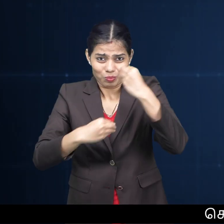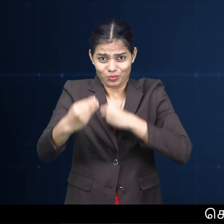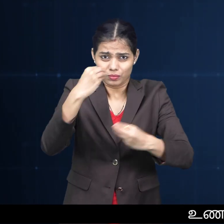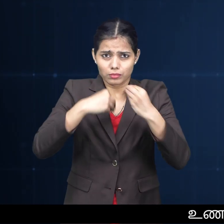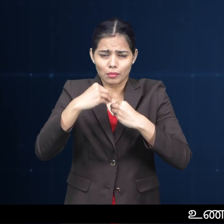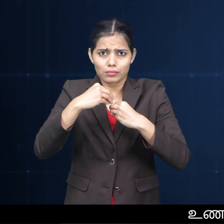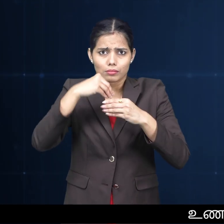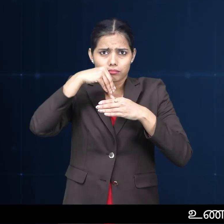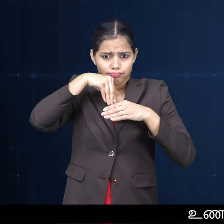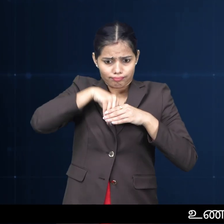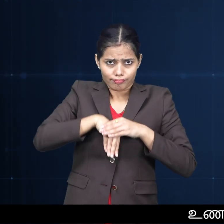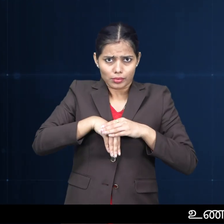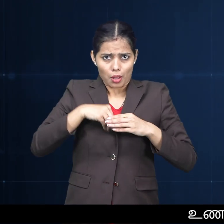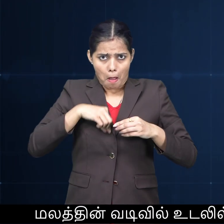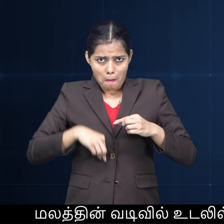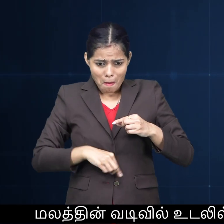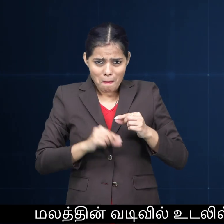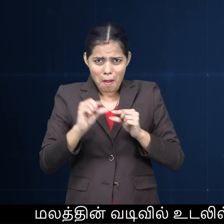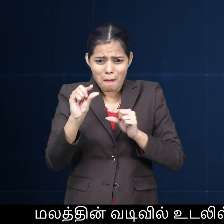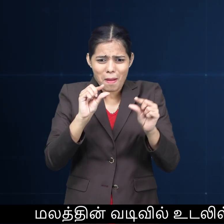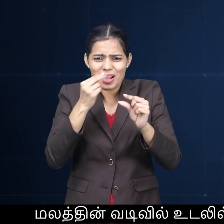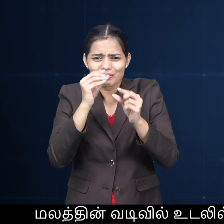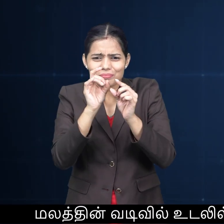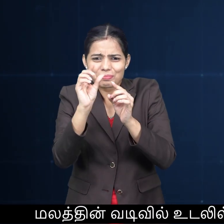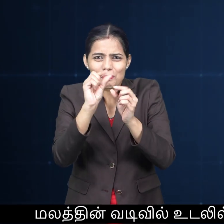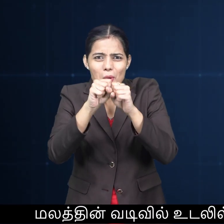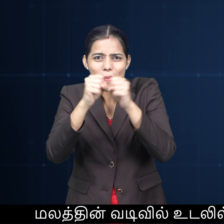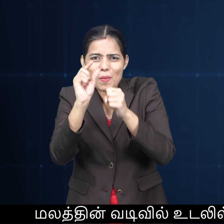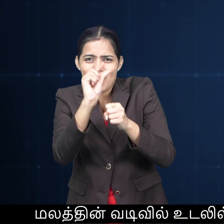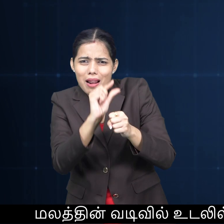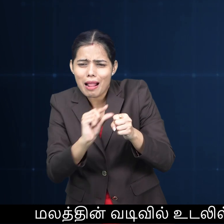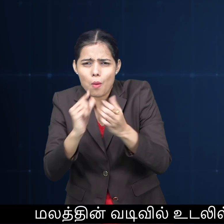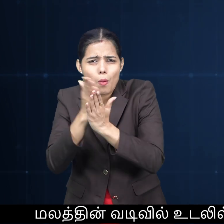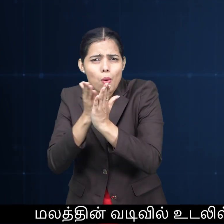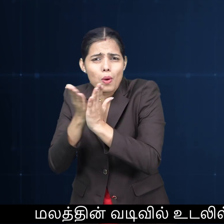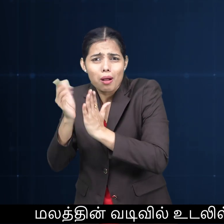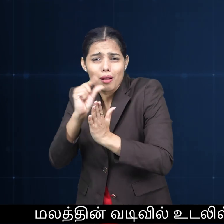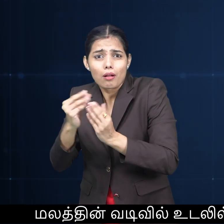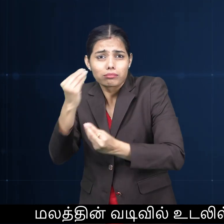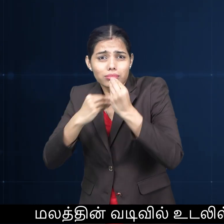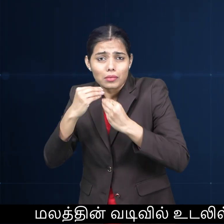உணவின் செரிக்கப்படாத பாகங்கள் உடலிலிருந்து மலம் வடிவில் அகற்றப்படுகின்றன.